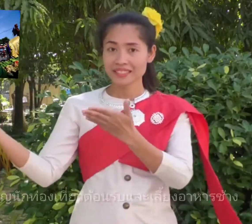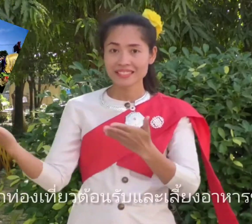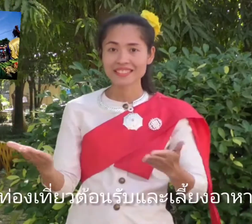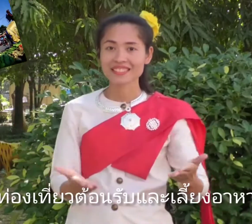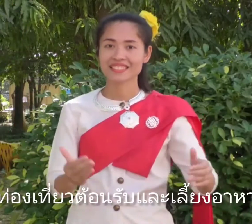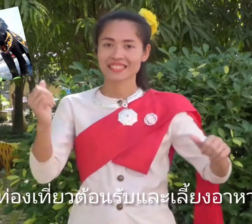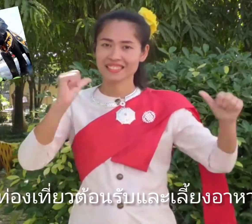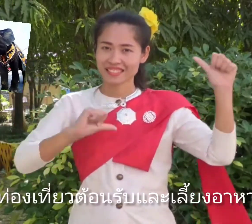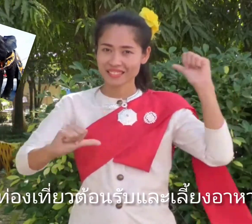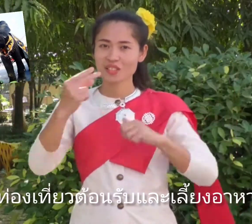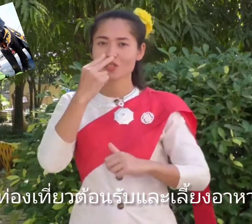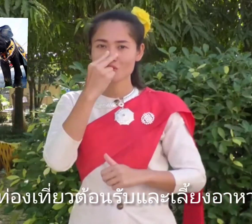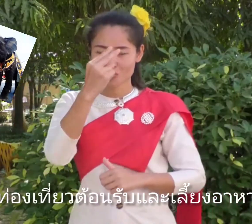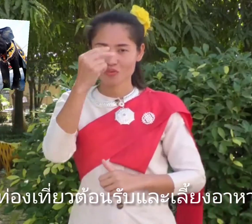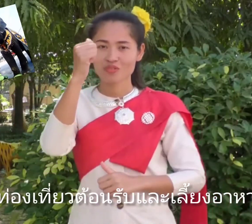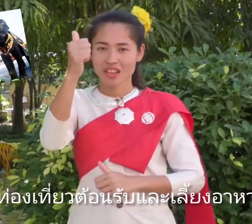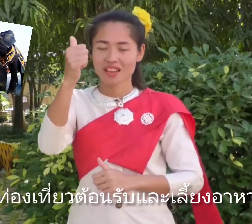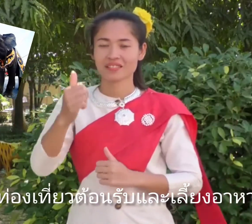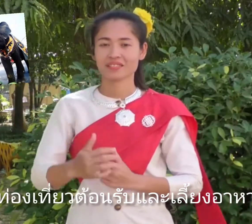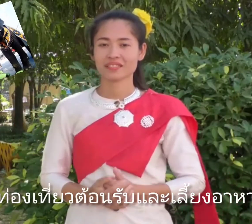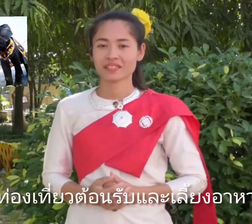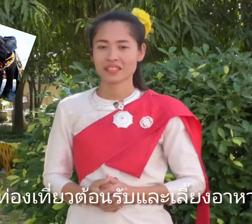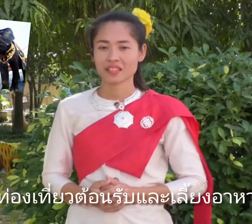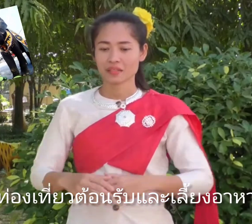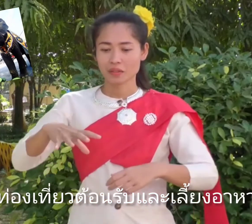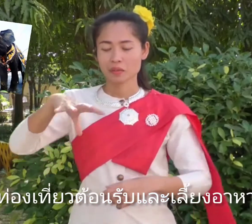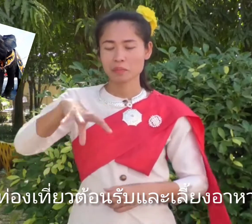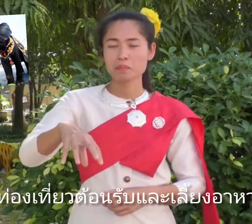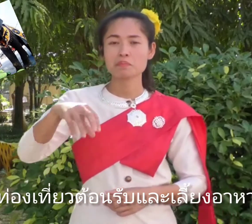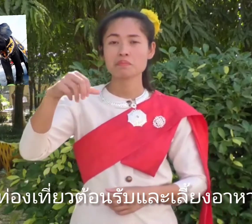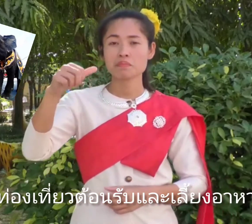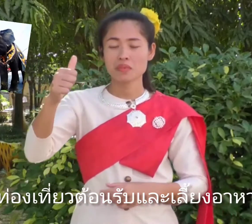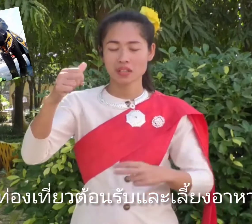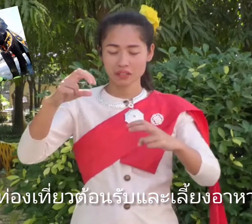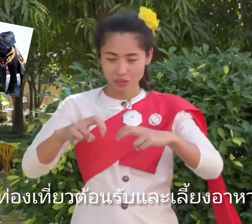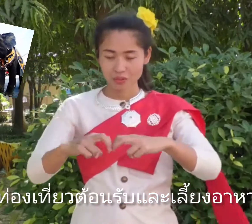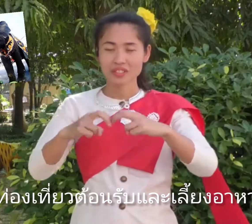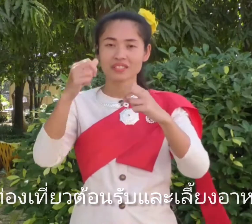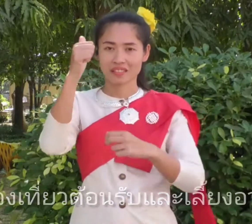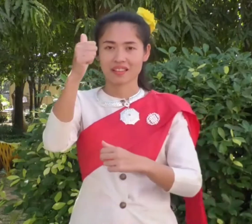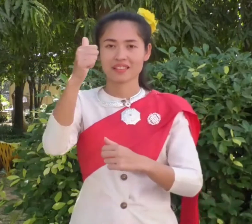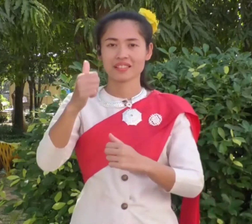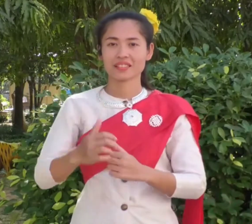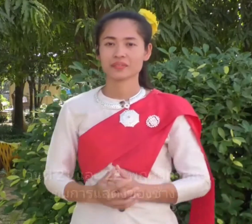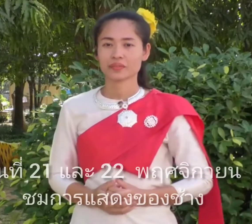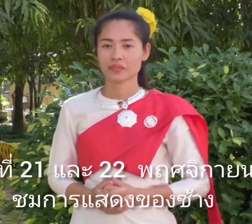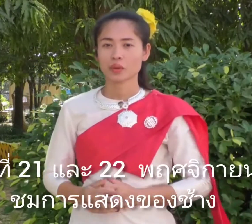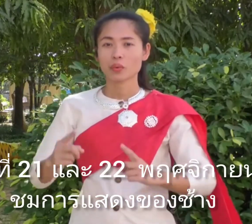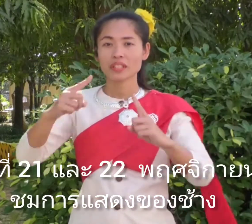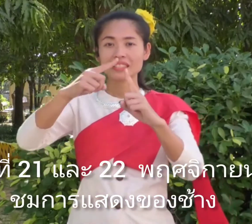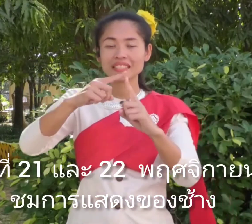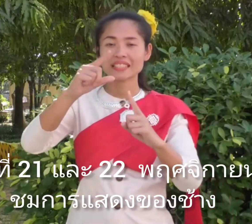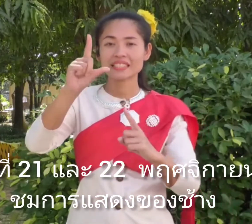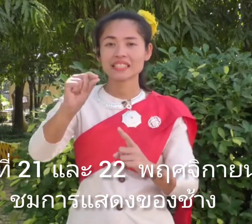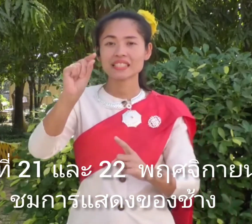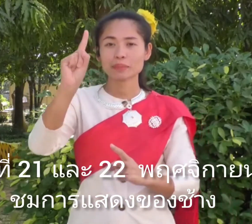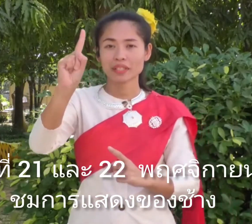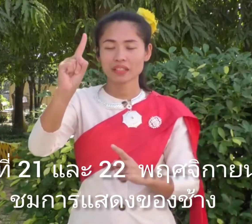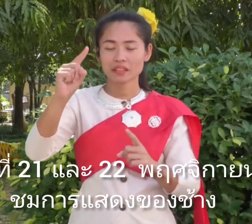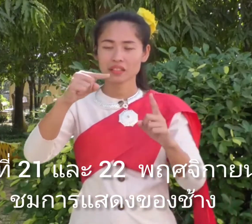ขอเชิญนักท่องเที่ยวทุกท่านต้อนรับและเลี้ยงอาหารช้างบริเวณอนุสาวรีย์วันที่21-22พฤศจิก